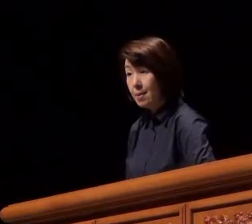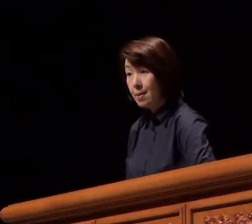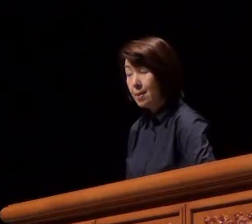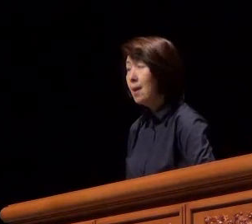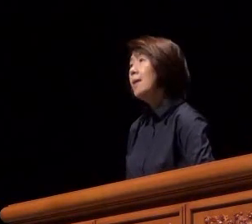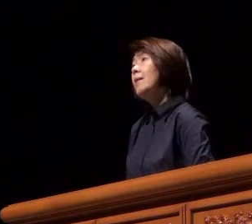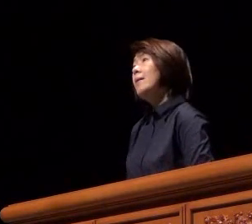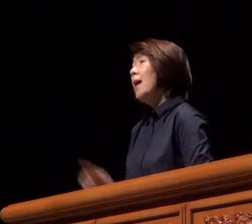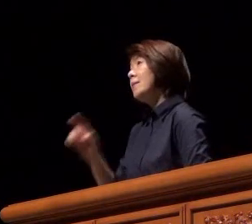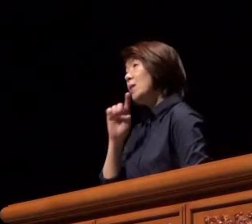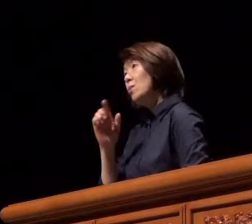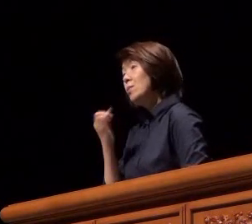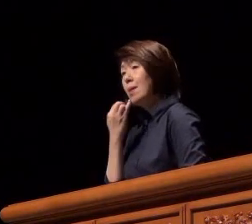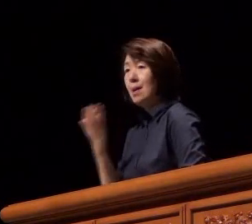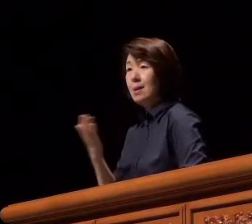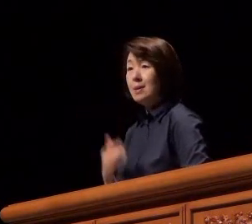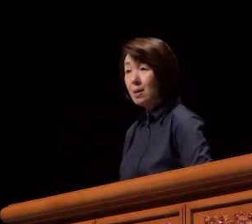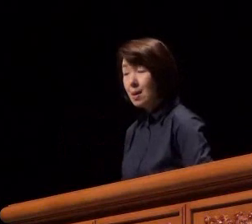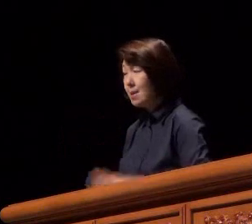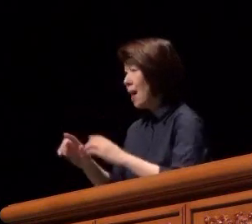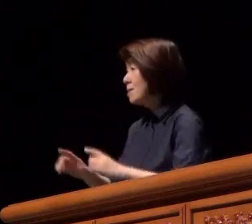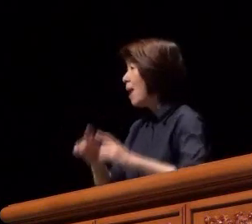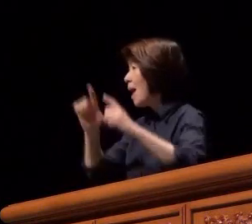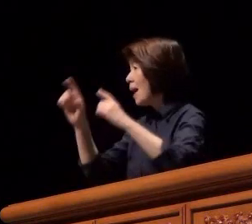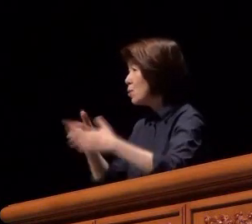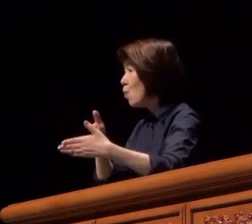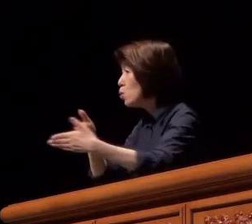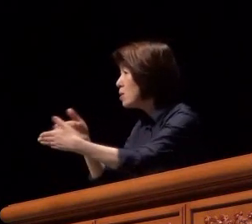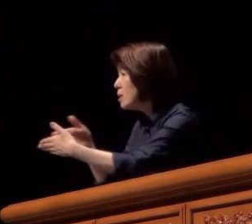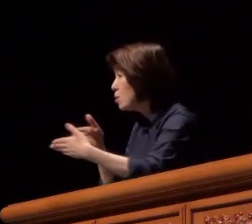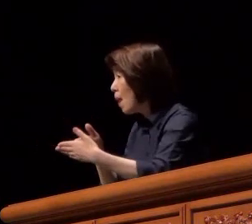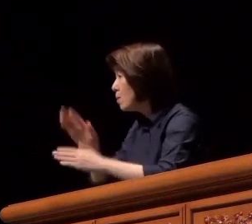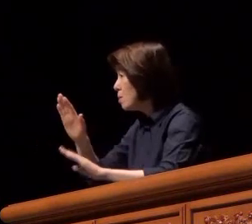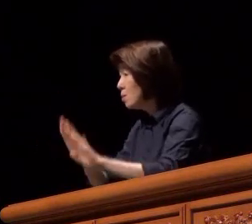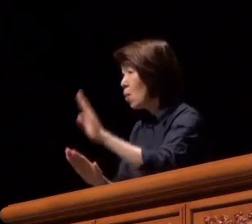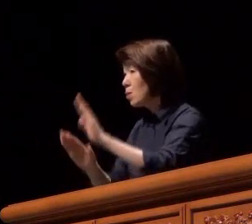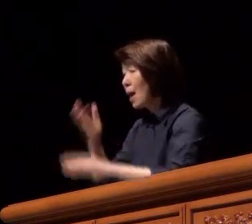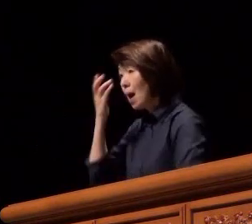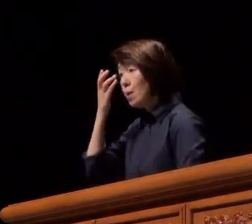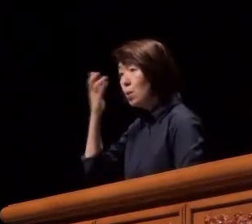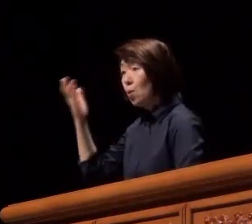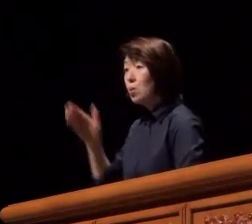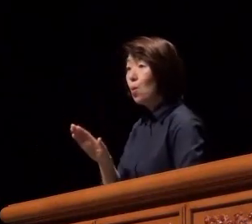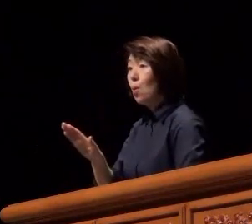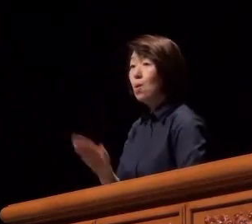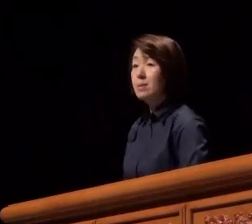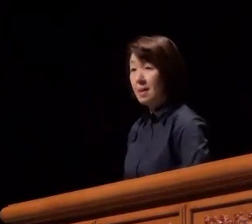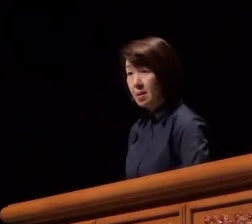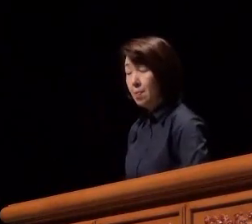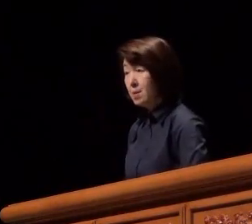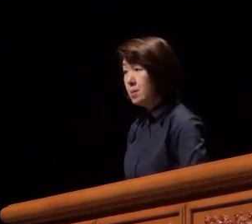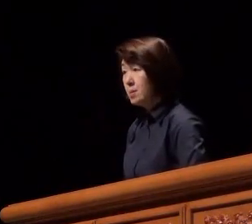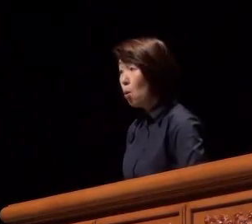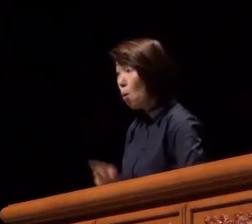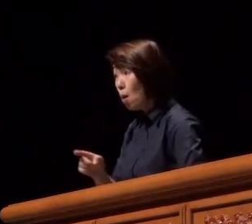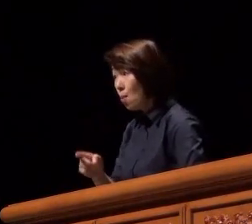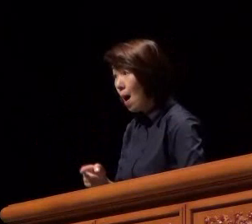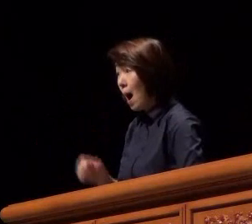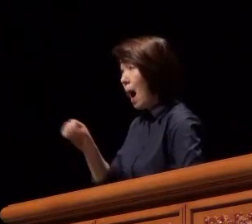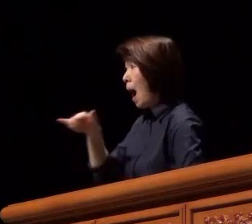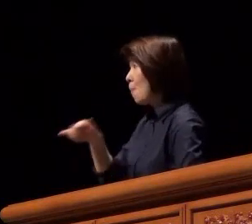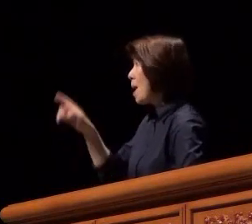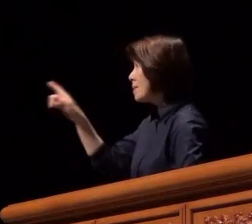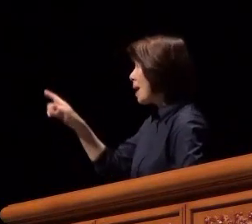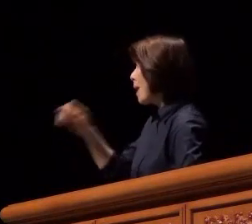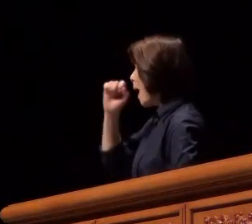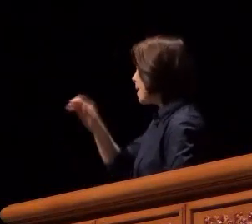なんて言ったらいいですかね、その生活にも行き詰まるというふうな事態が予想されるわけですね。で誰も安倍さんなんか支持